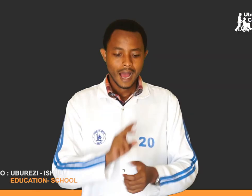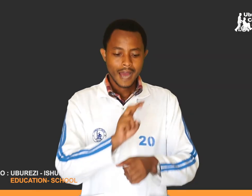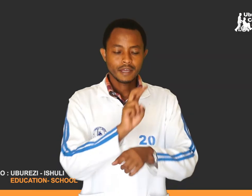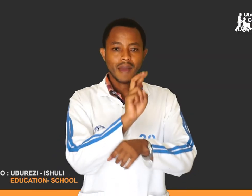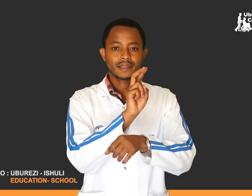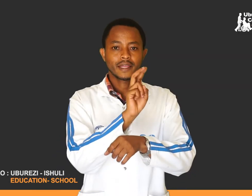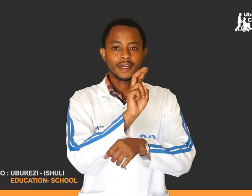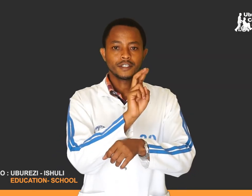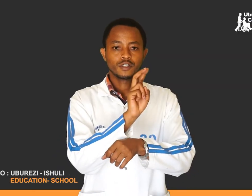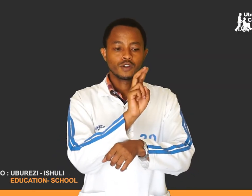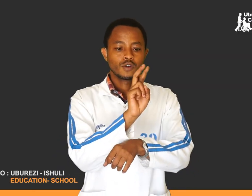animateur,